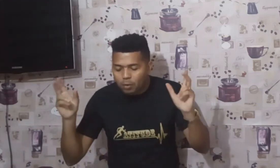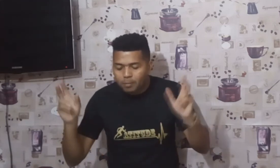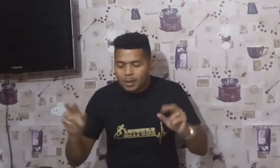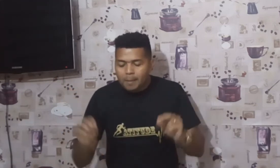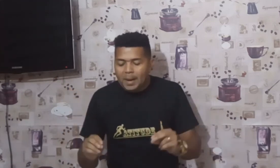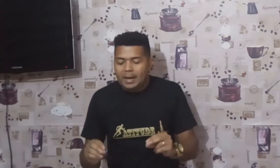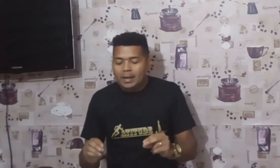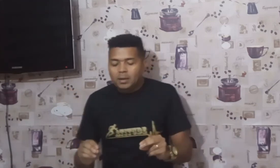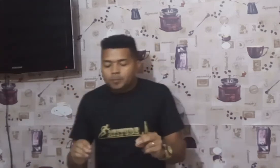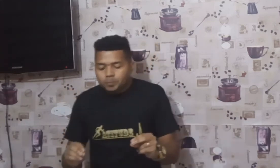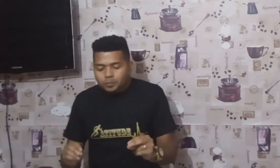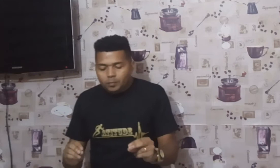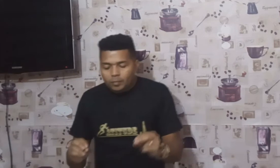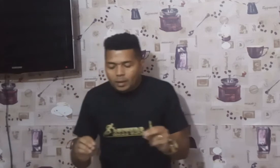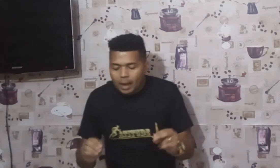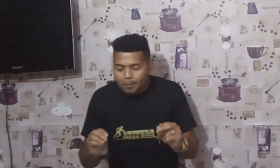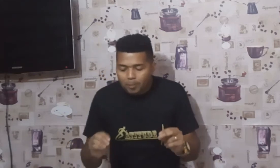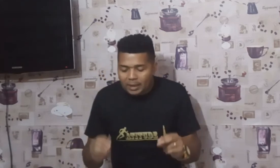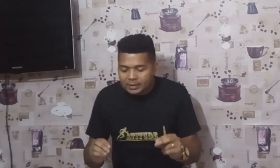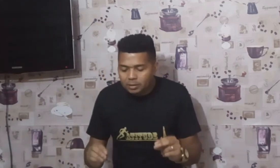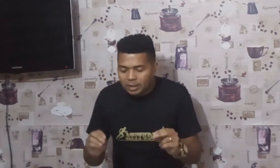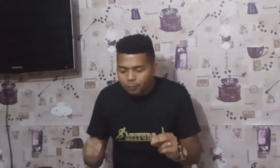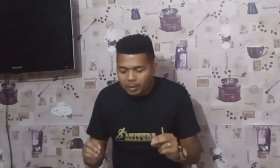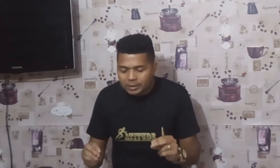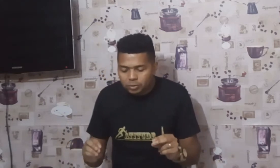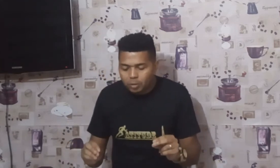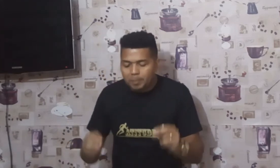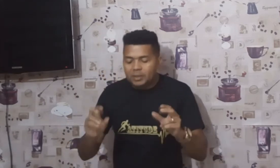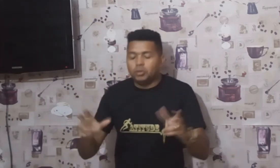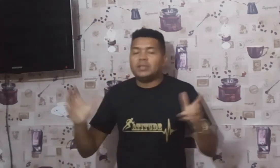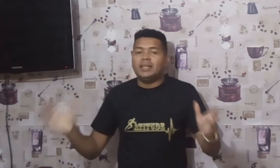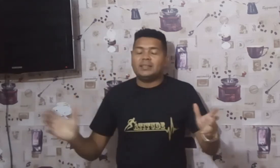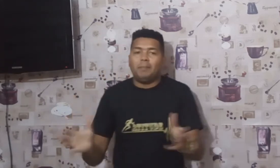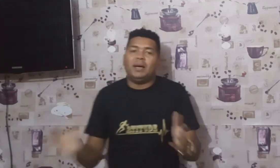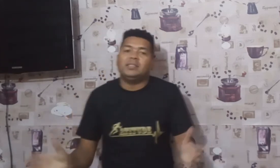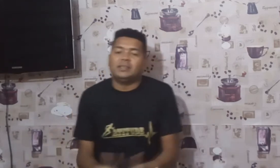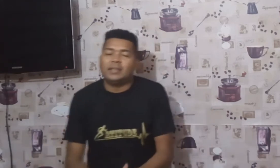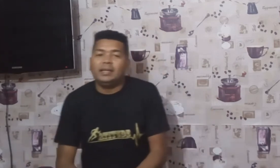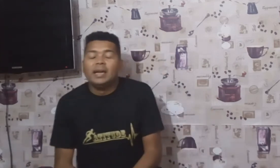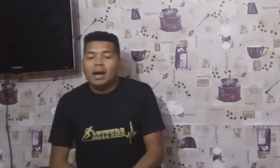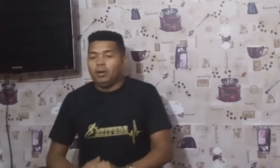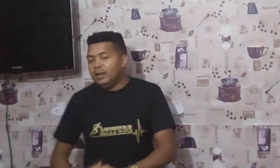móvel para a propagação de informação sobre pessoas desaparecidas. Está aí, agora é lei,